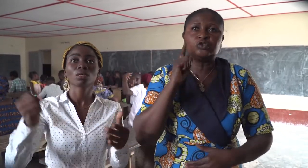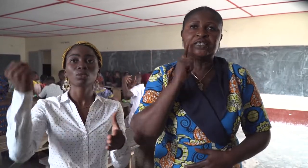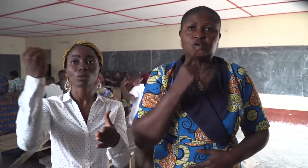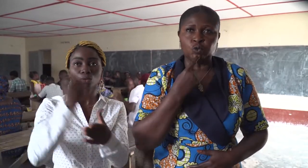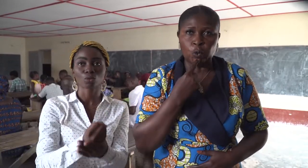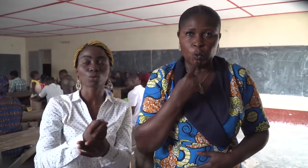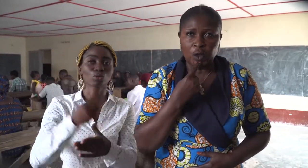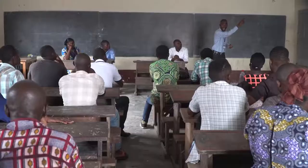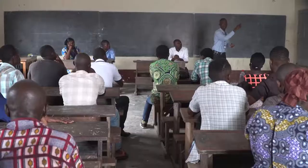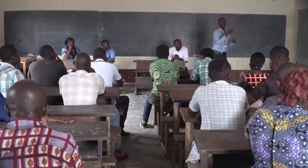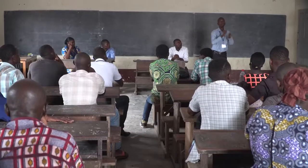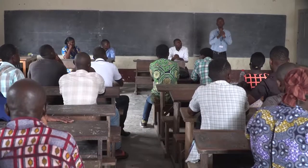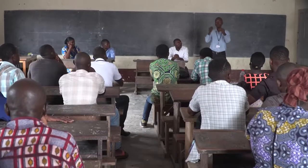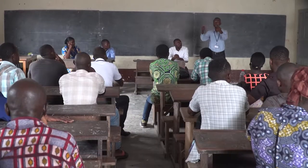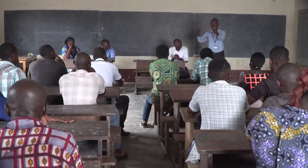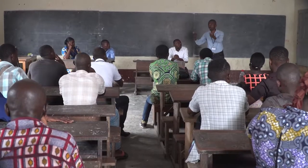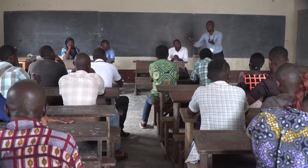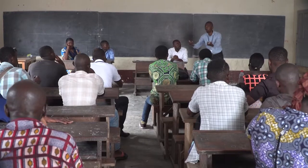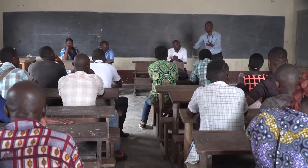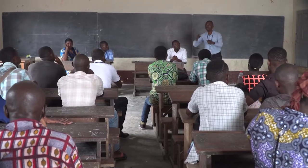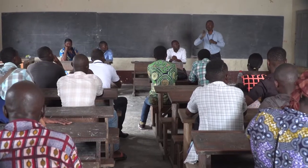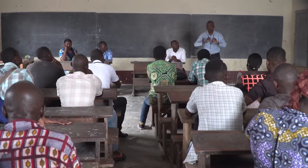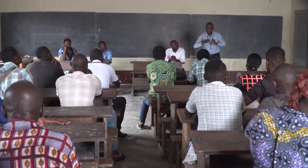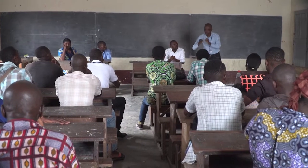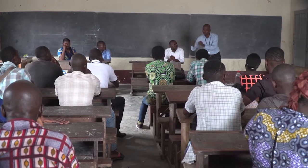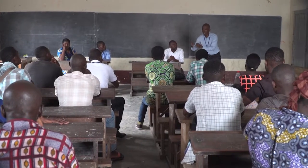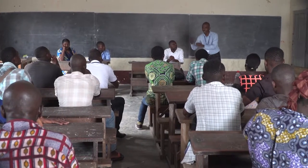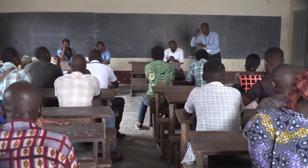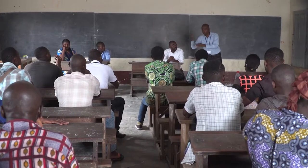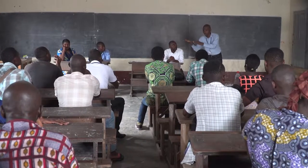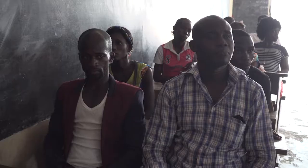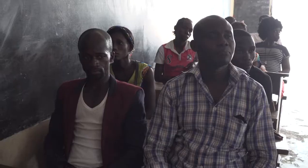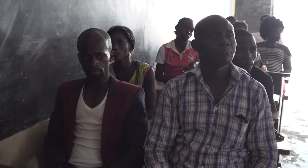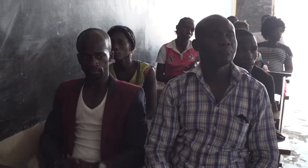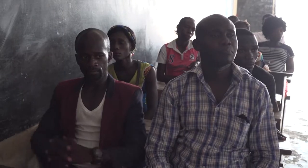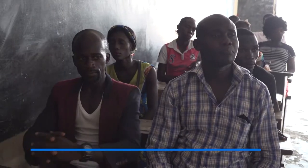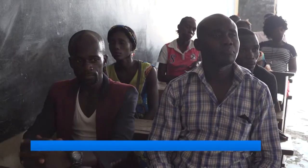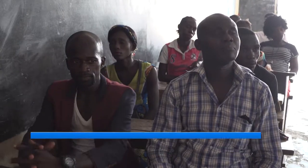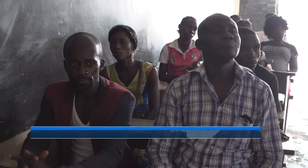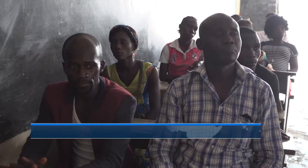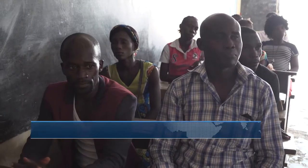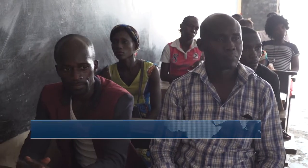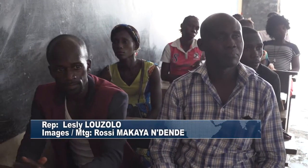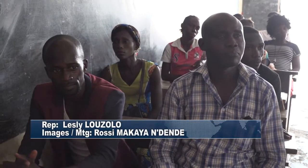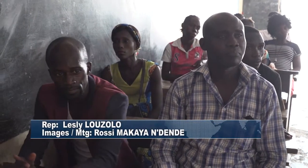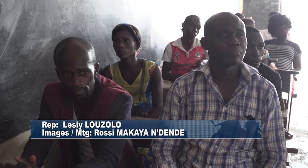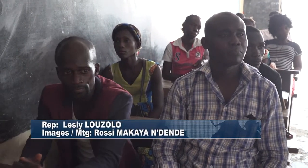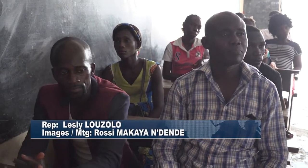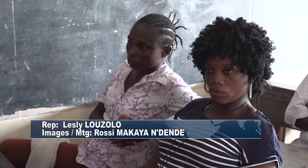Pour votre gouverne, cette assemblée générale est également l'occasion de renforcer les capacités pour